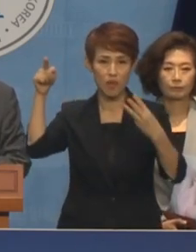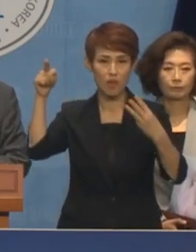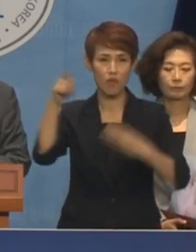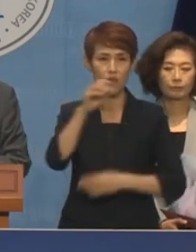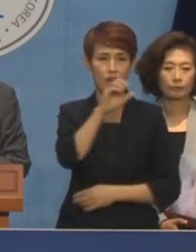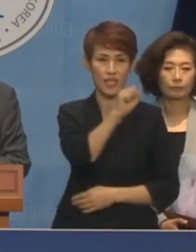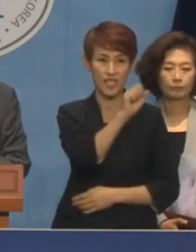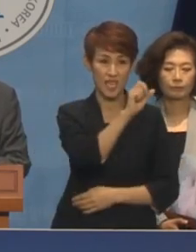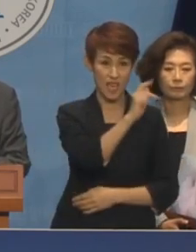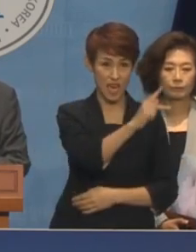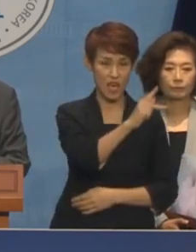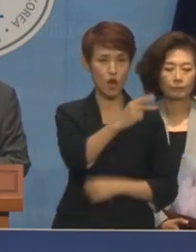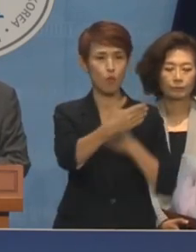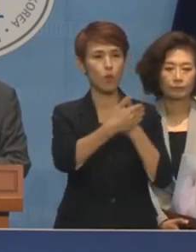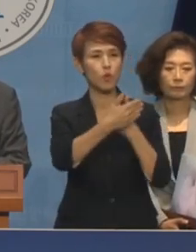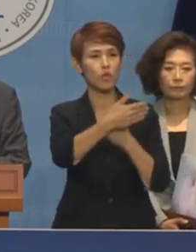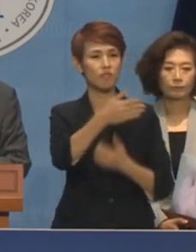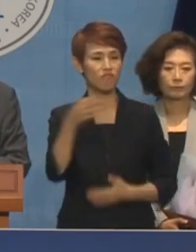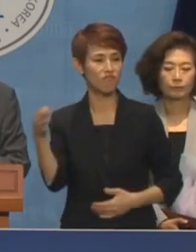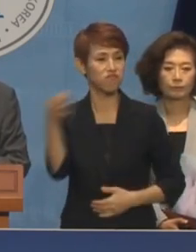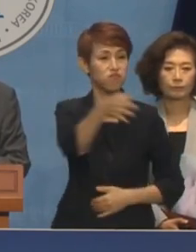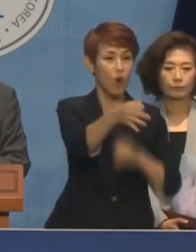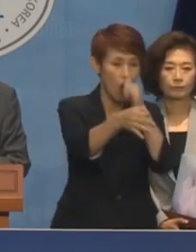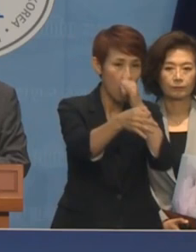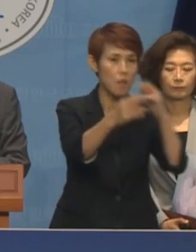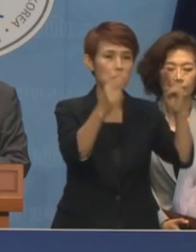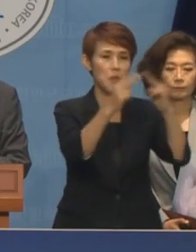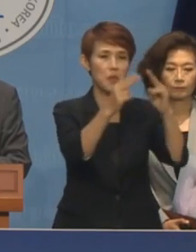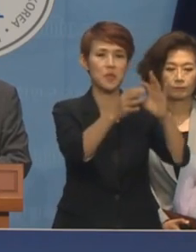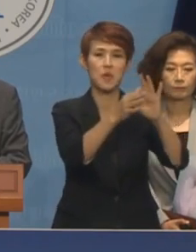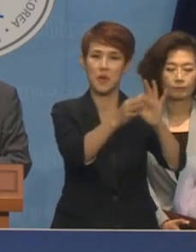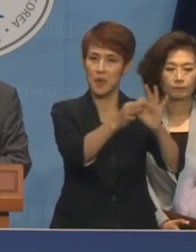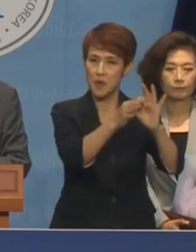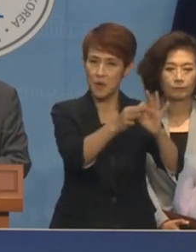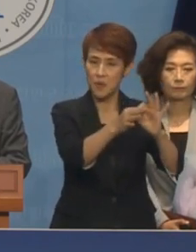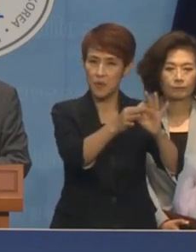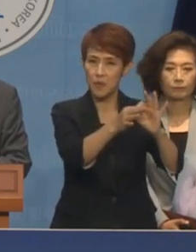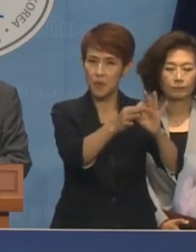하이닉스의 보조금 지원 대가로 반도체